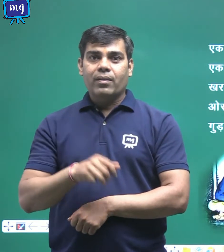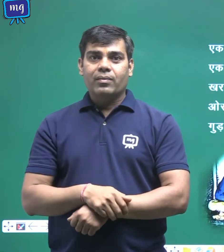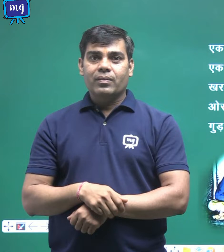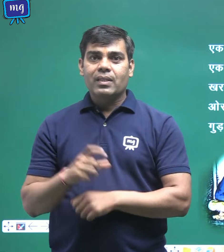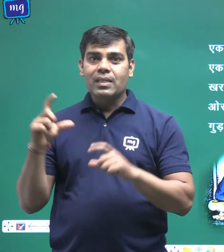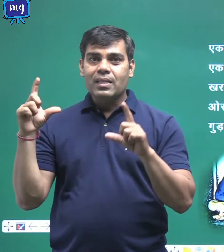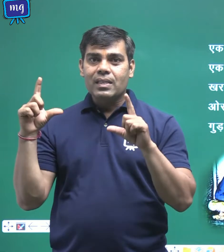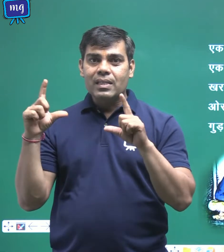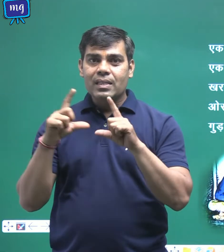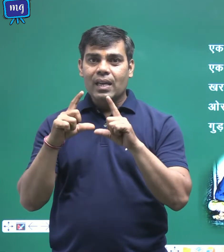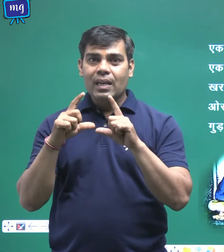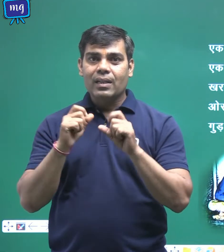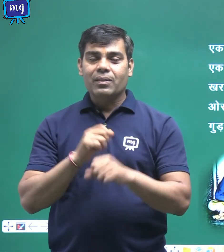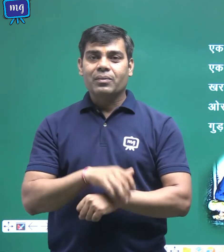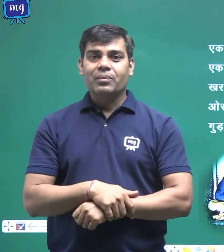सार